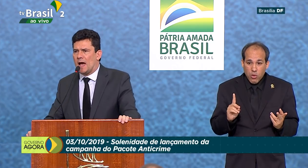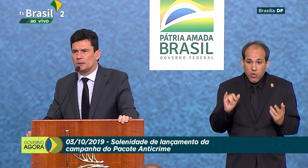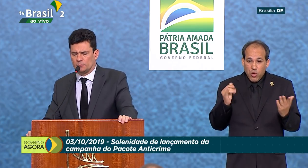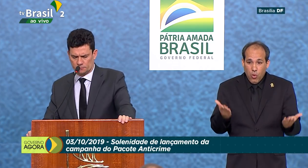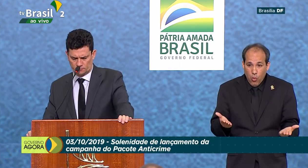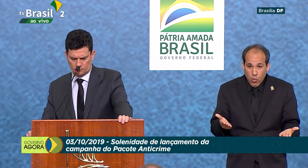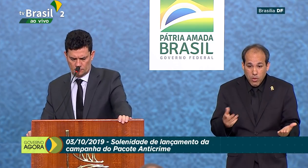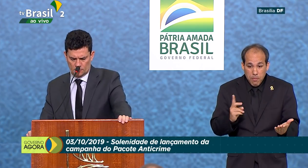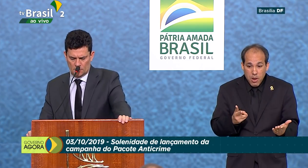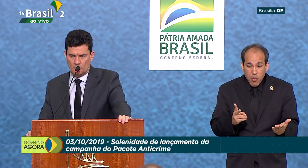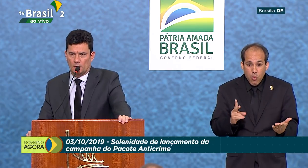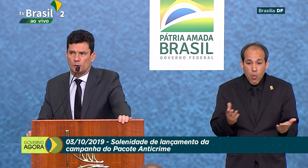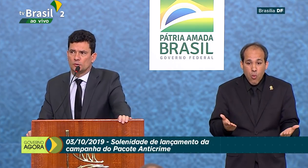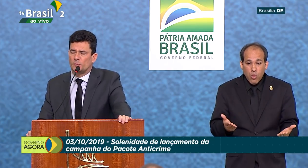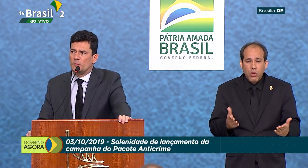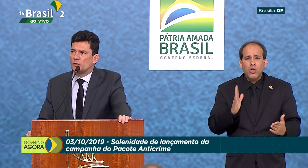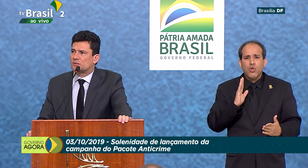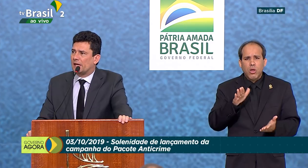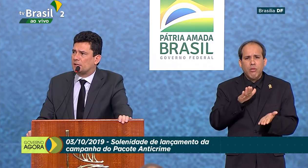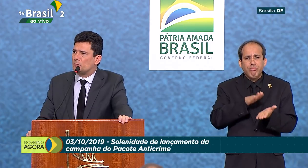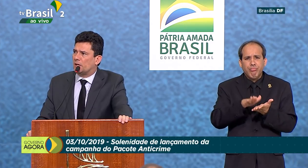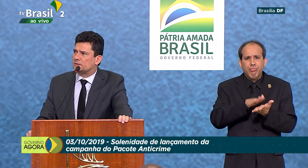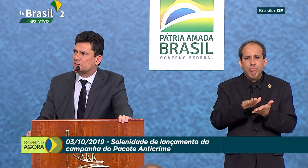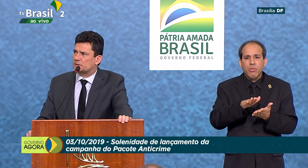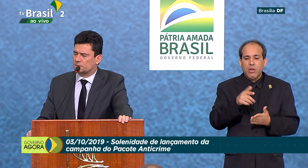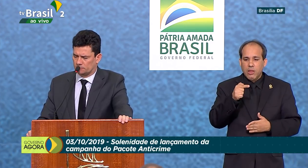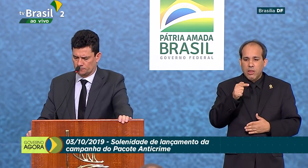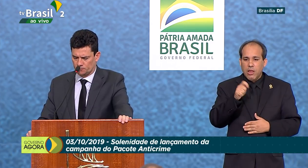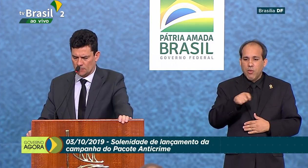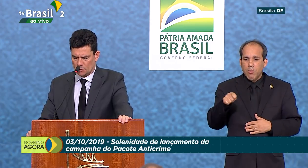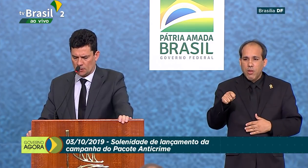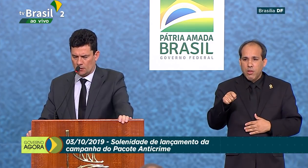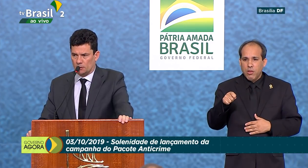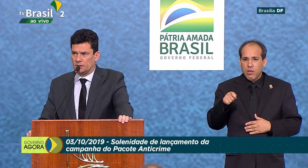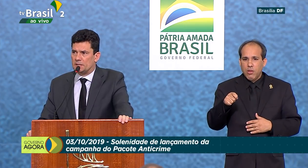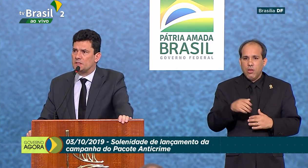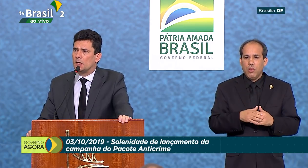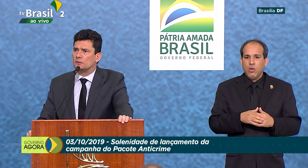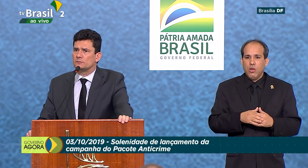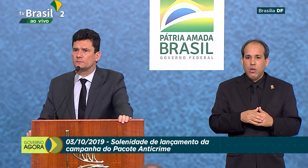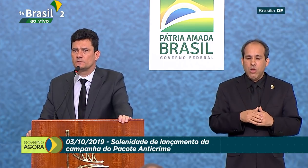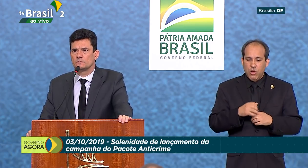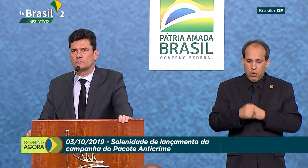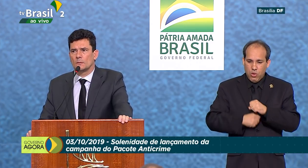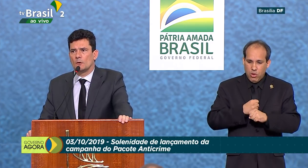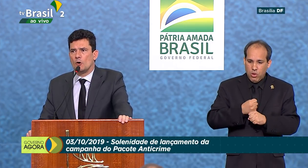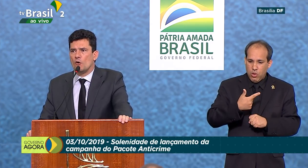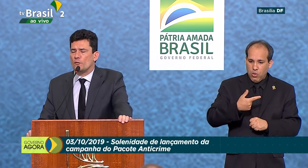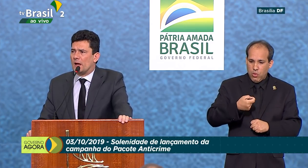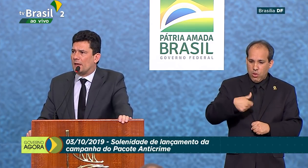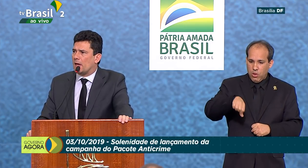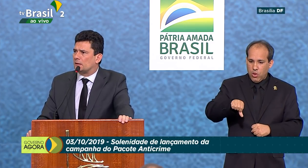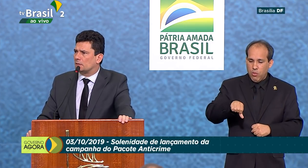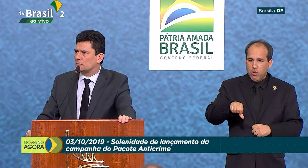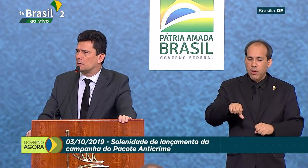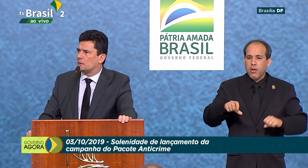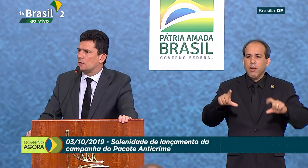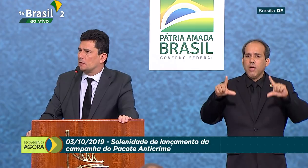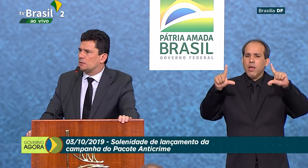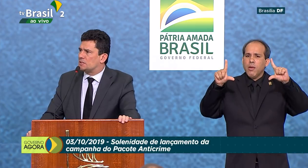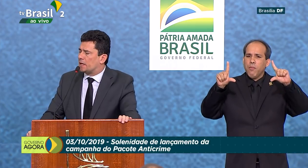foi publicado que nos primeiros 7 meses desse ano houve uma